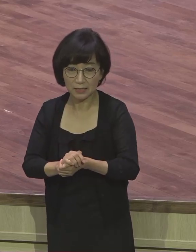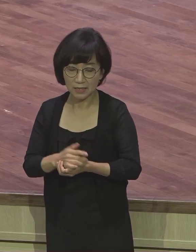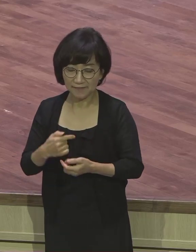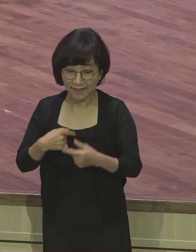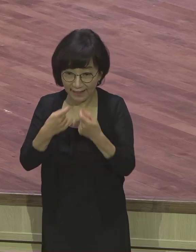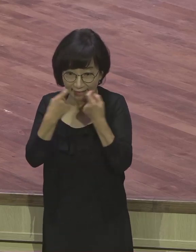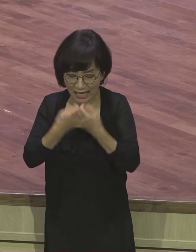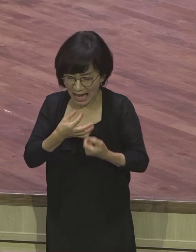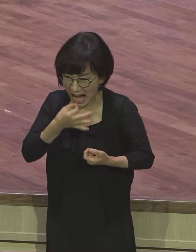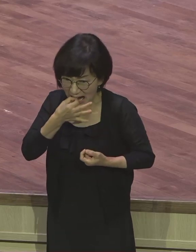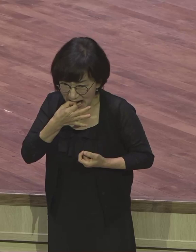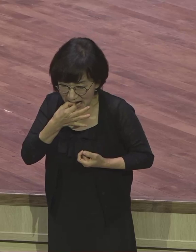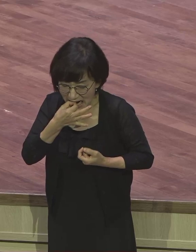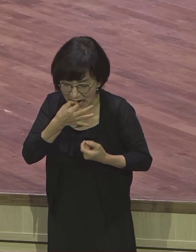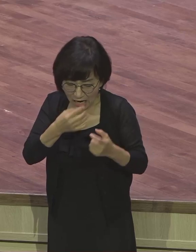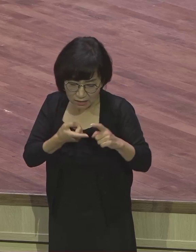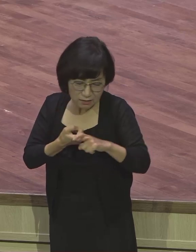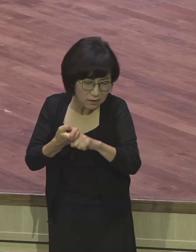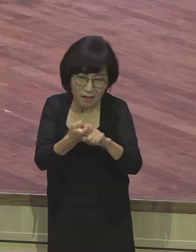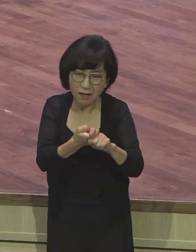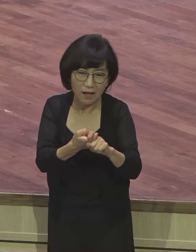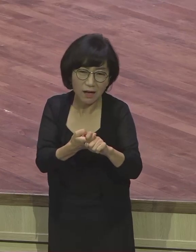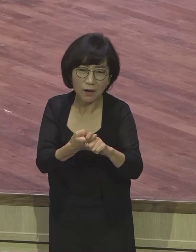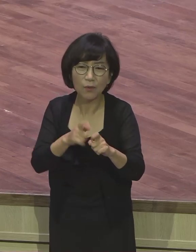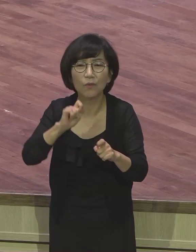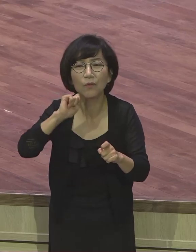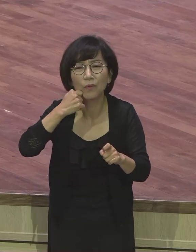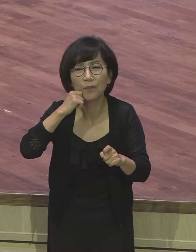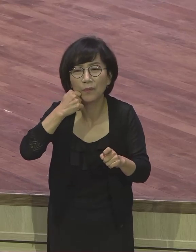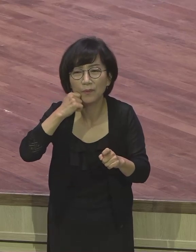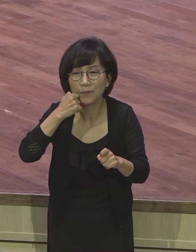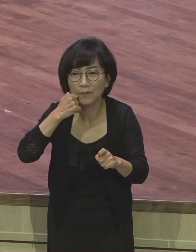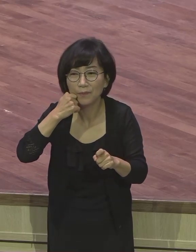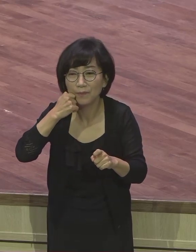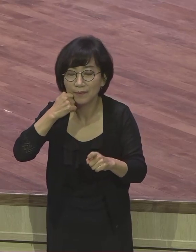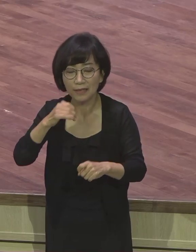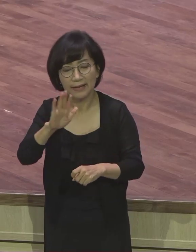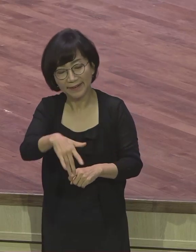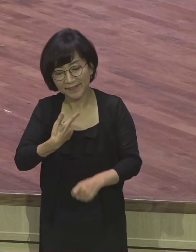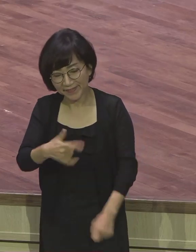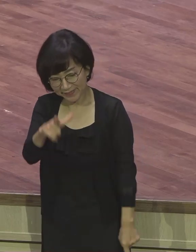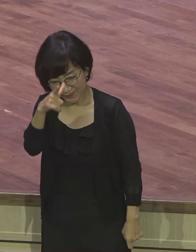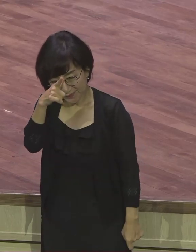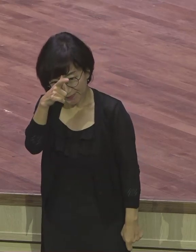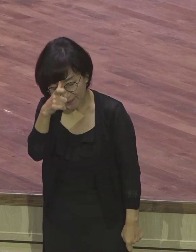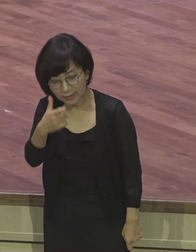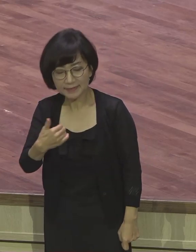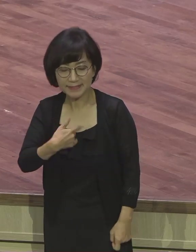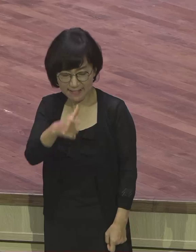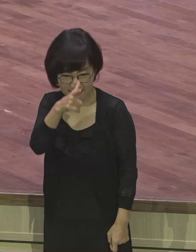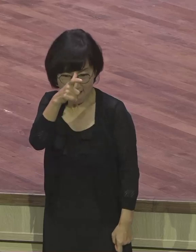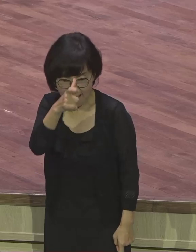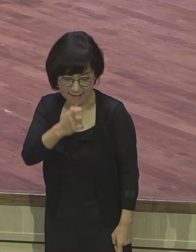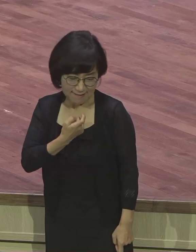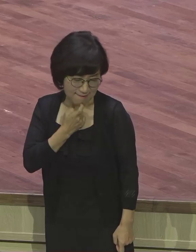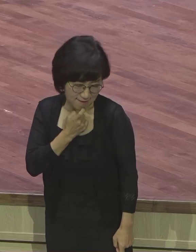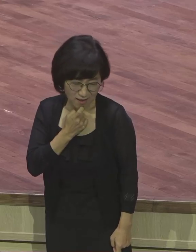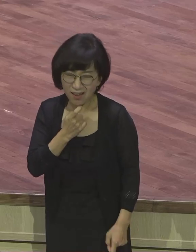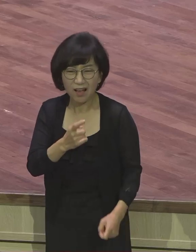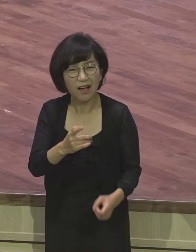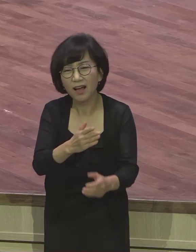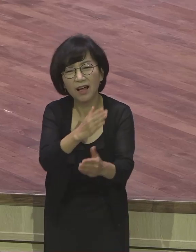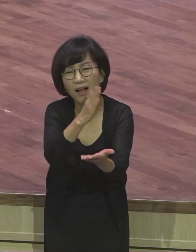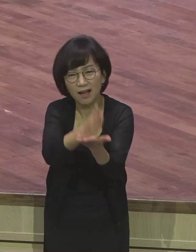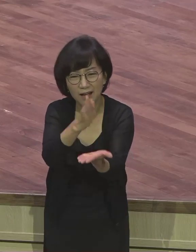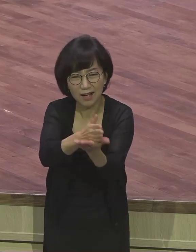될 수 없어. 내 중심으로 내 생각이 잡힌 사람은 하나 될 수가 없어요. 내 생각, 자기 중심적 삶에서